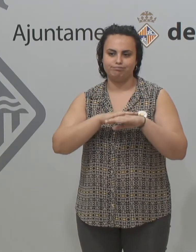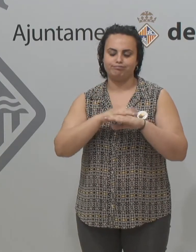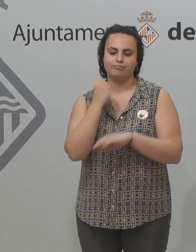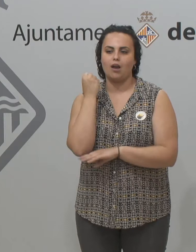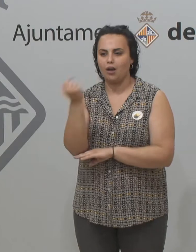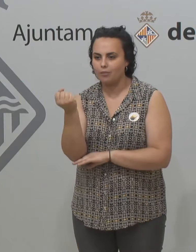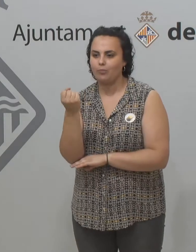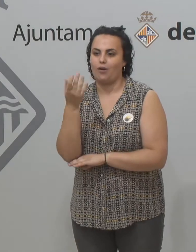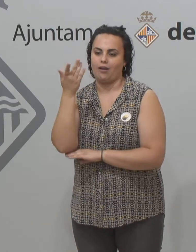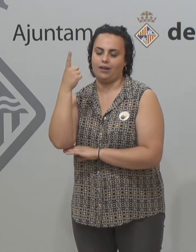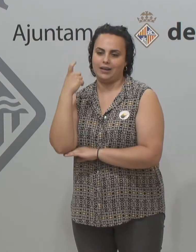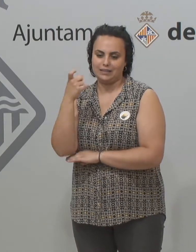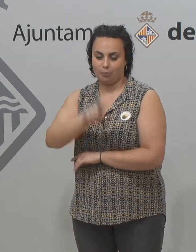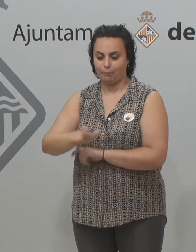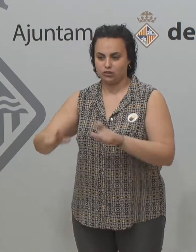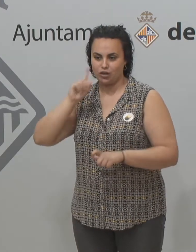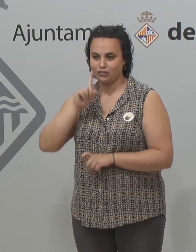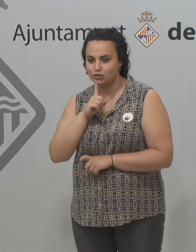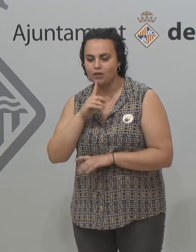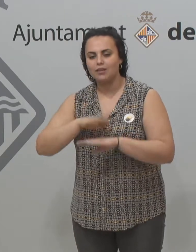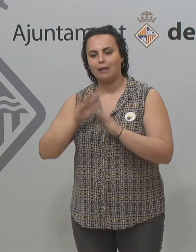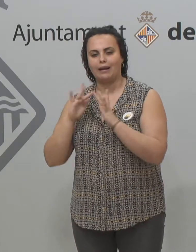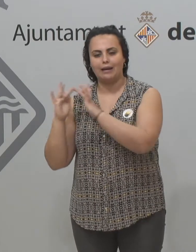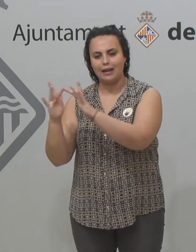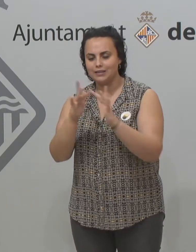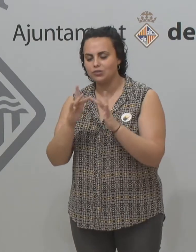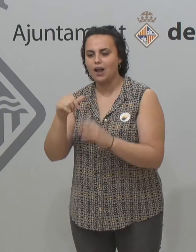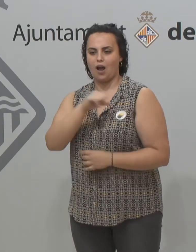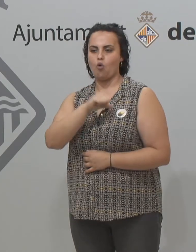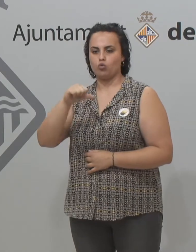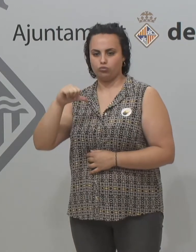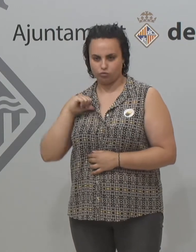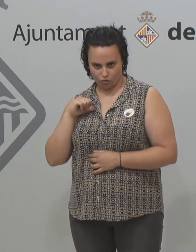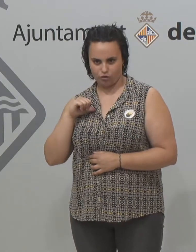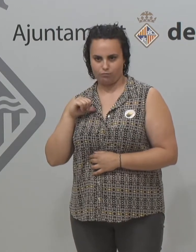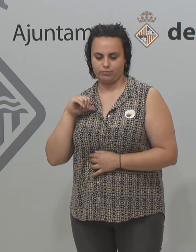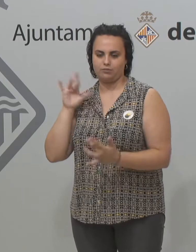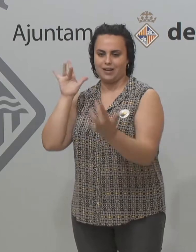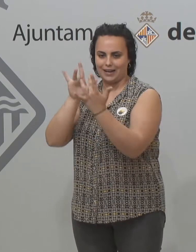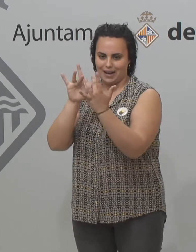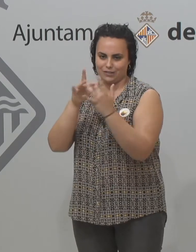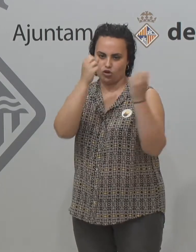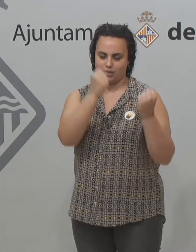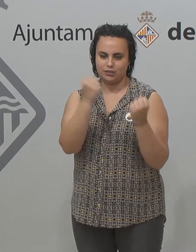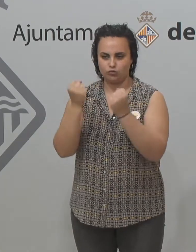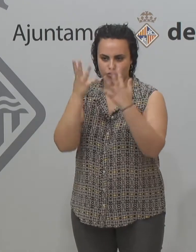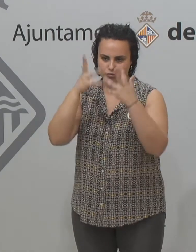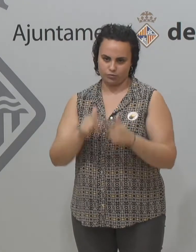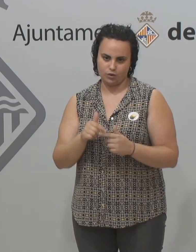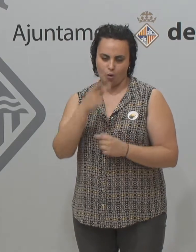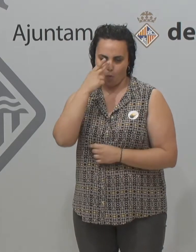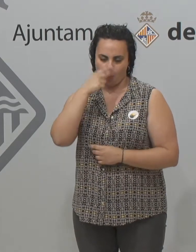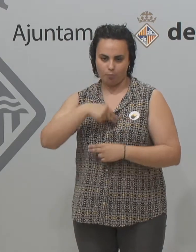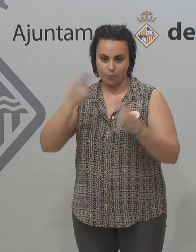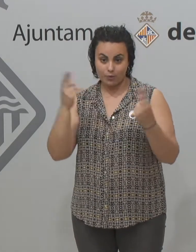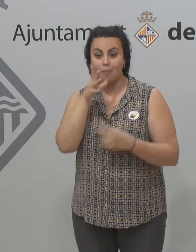necessaris a les persones sordes perquè es puguin relacionar de forma autònoma amb les administracions. I és per això que des de